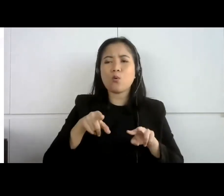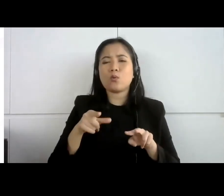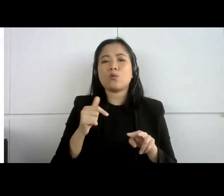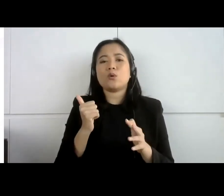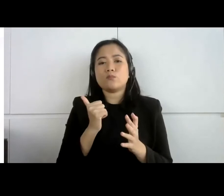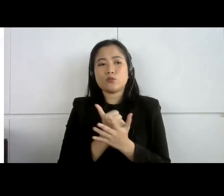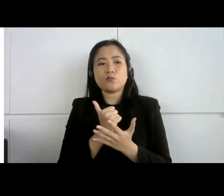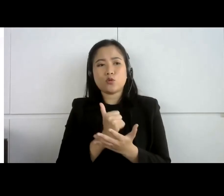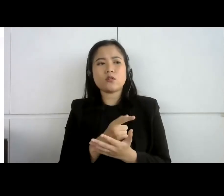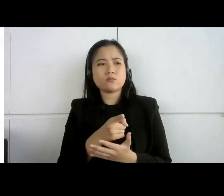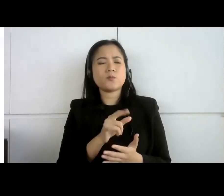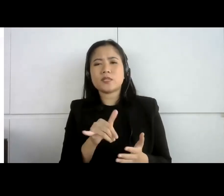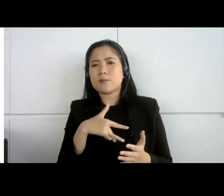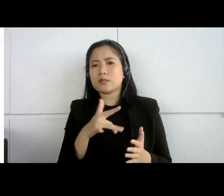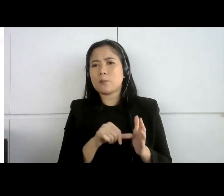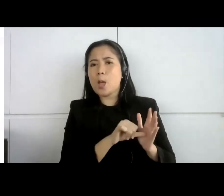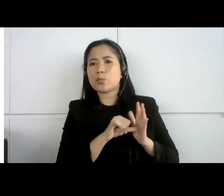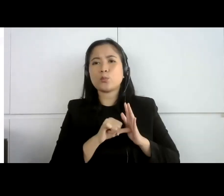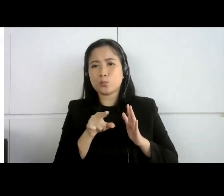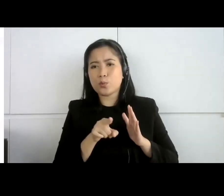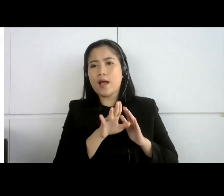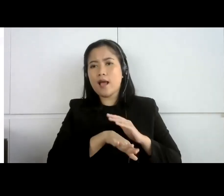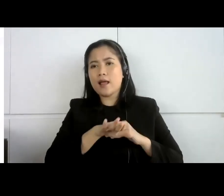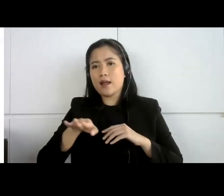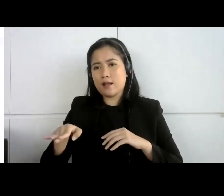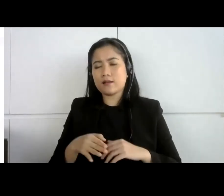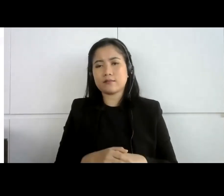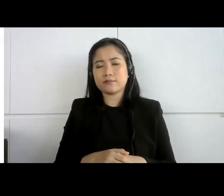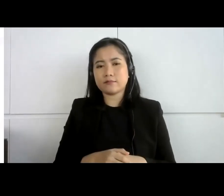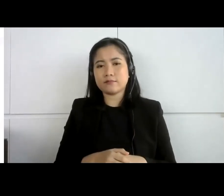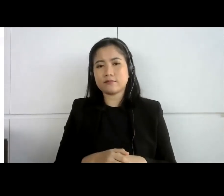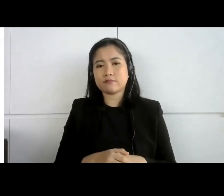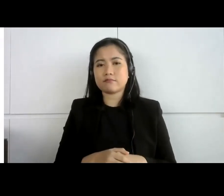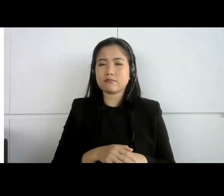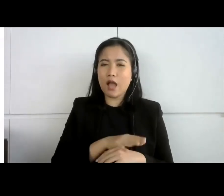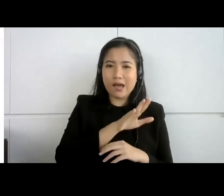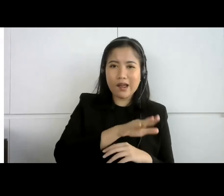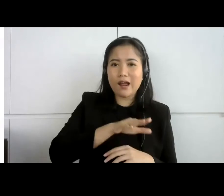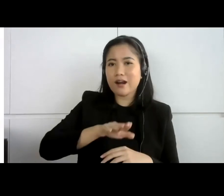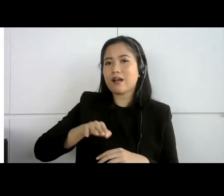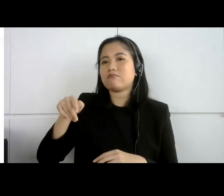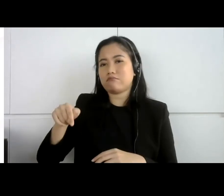sungguh-sungguh membantu bagi anak-anak kita, adik-adik kita,